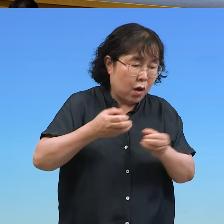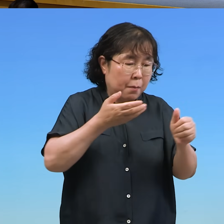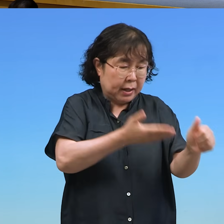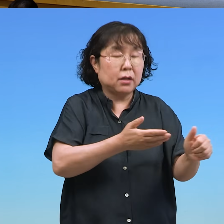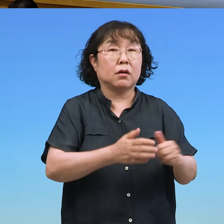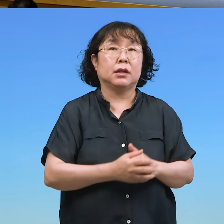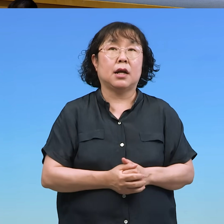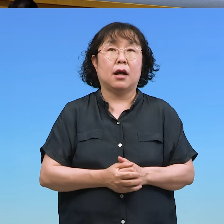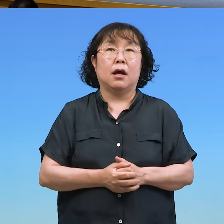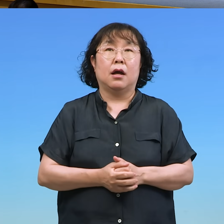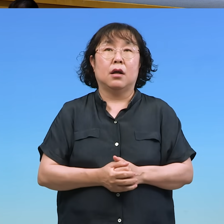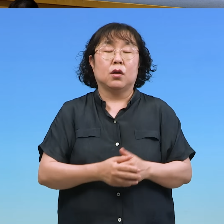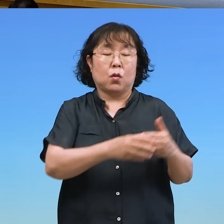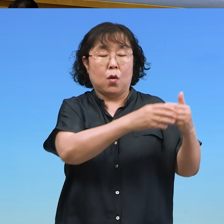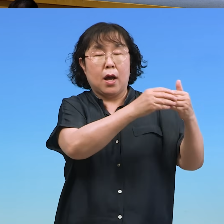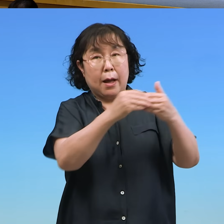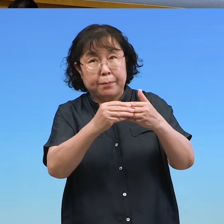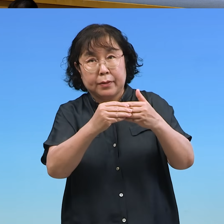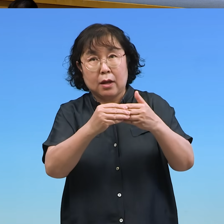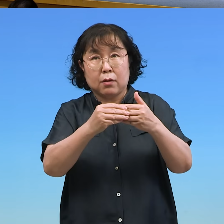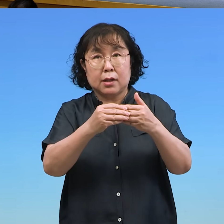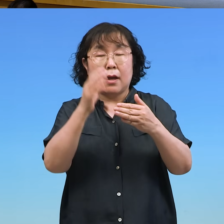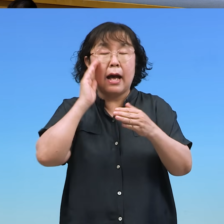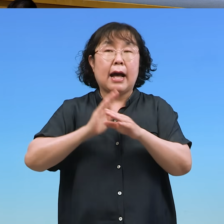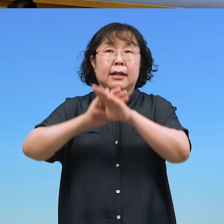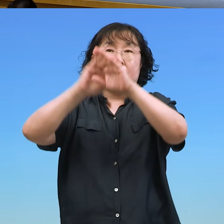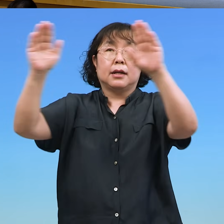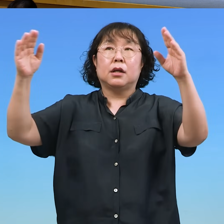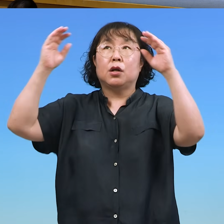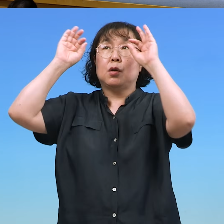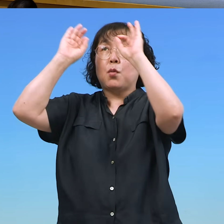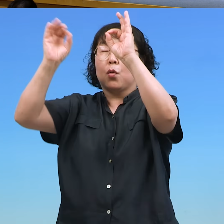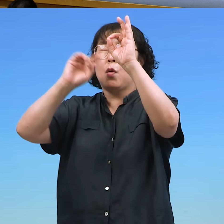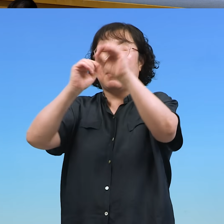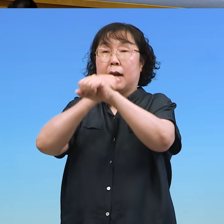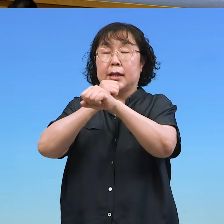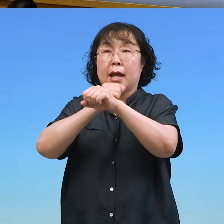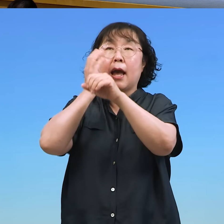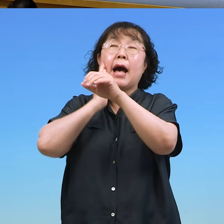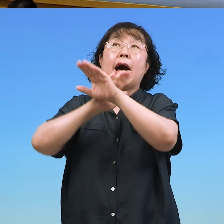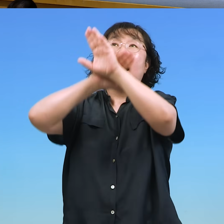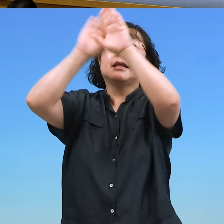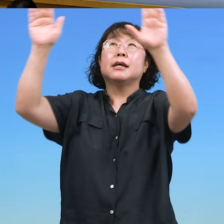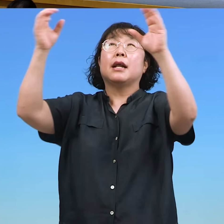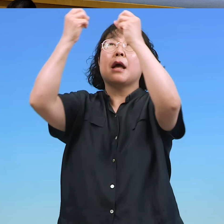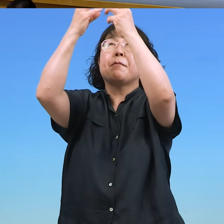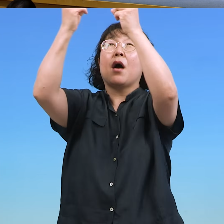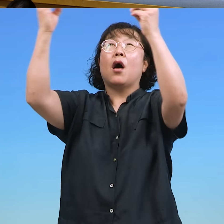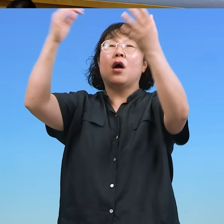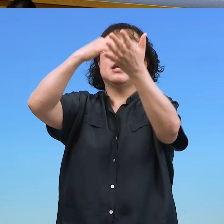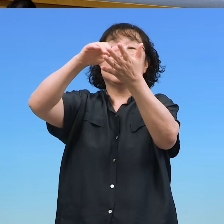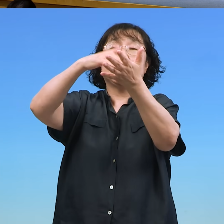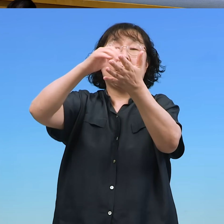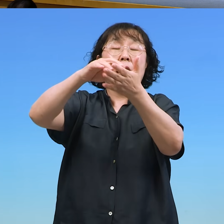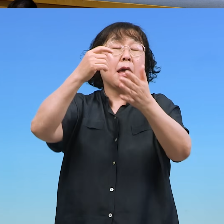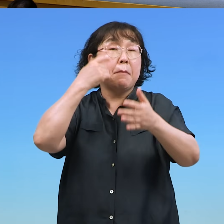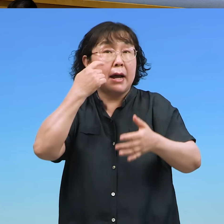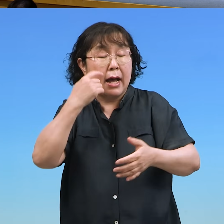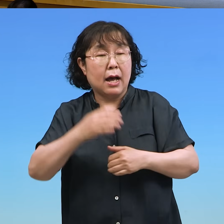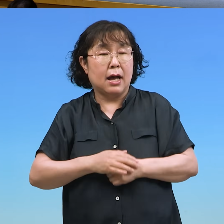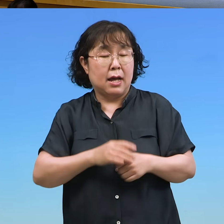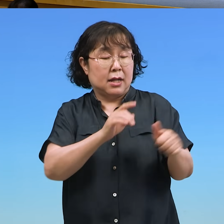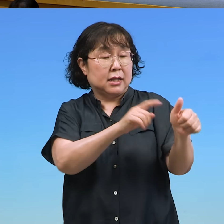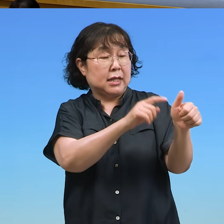밖으로 나가 이르시되 하늘을 우러러 뭇 별을 셀 수 있나 보라. 또 그에게 이르시되 내 자손이